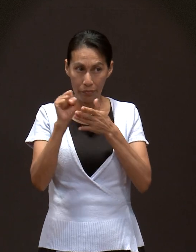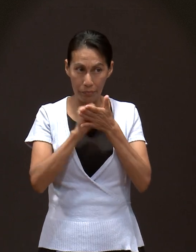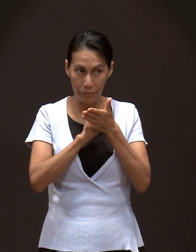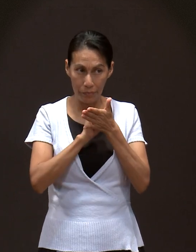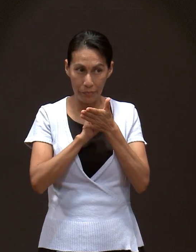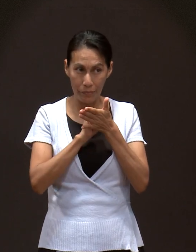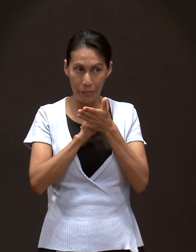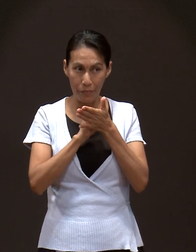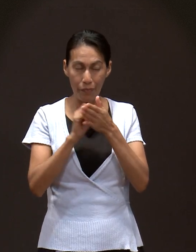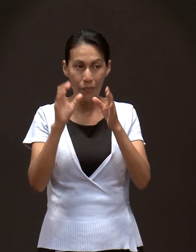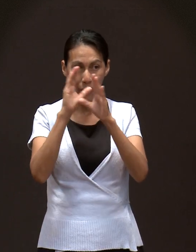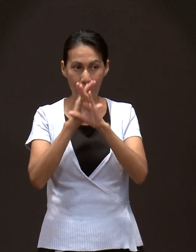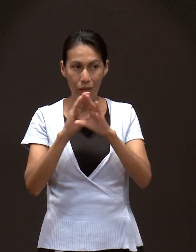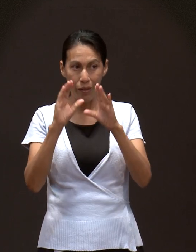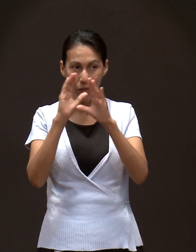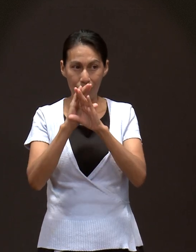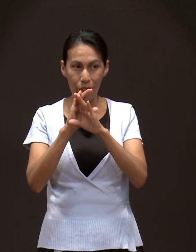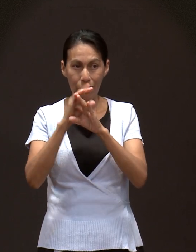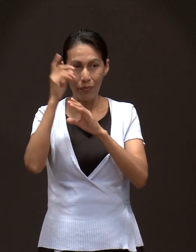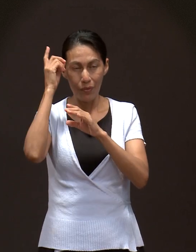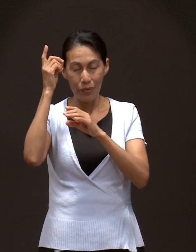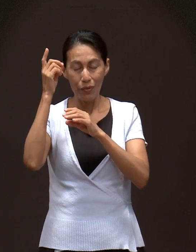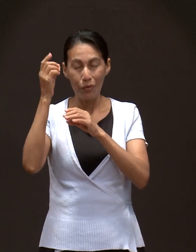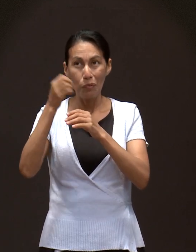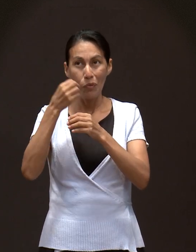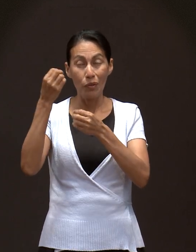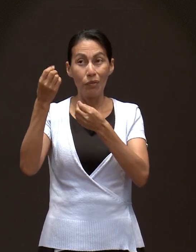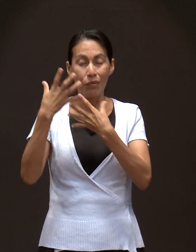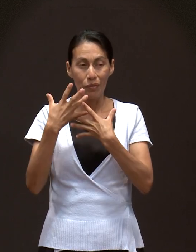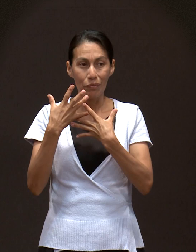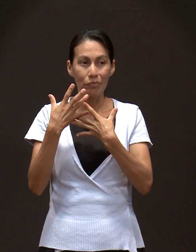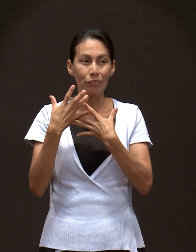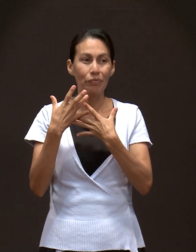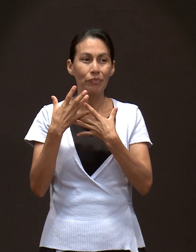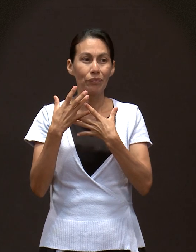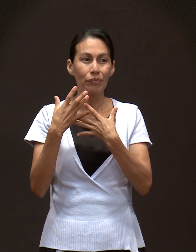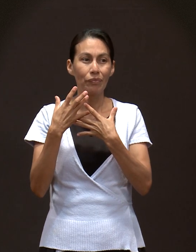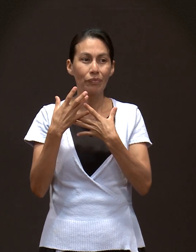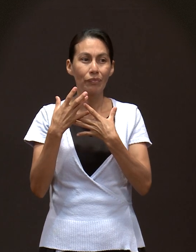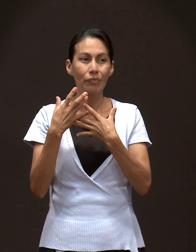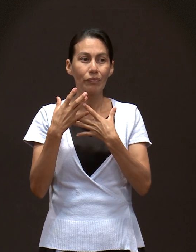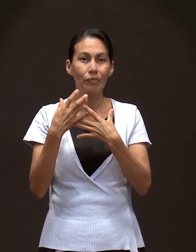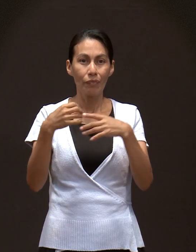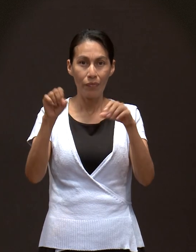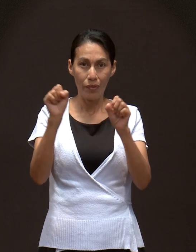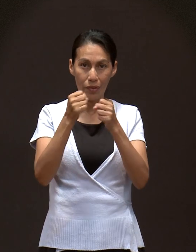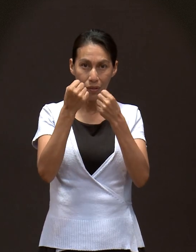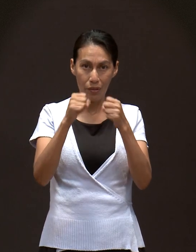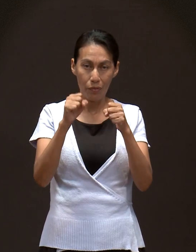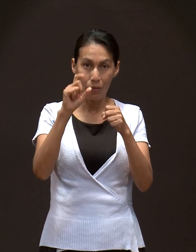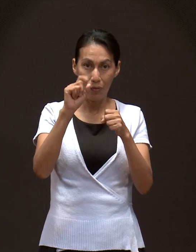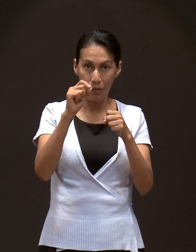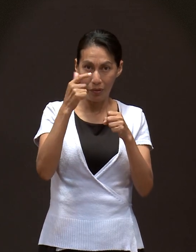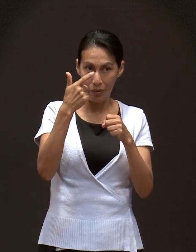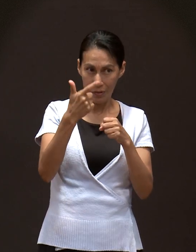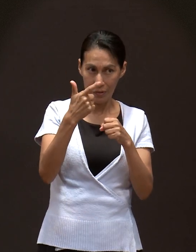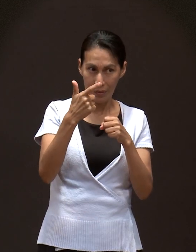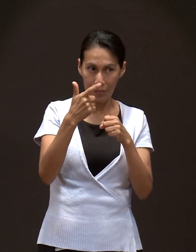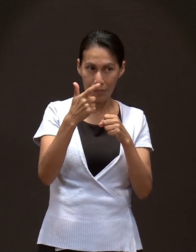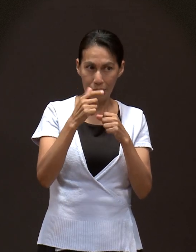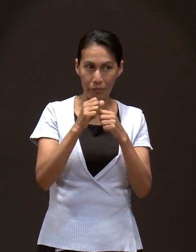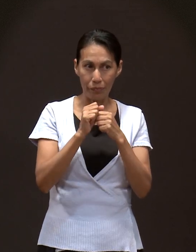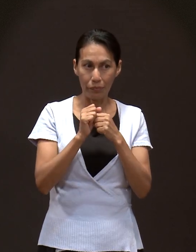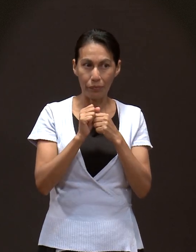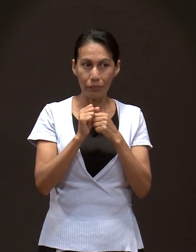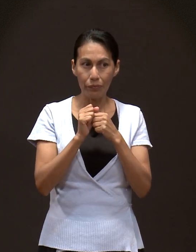compuse una canción, Dios me dio la oportunidad de componer una canción que es basada en el Salmo